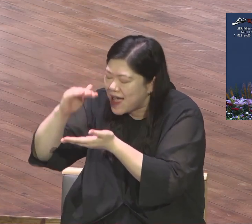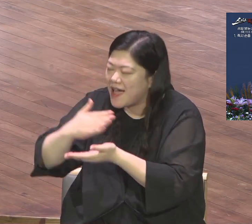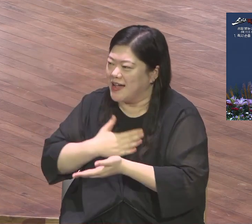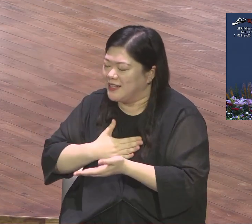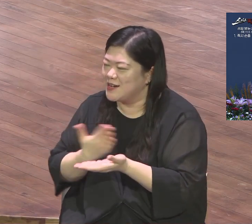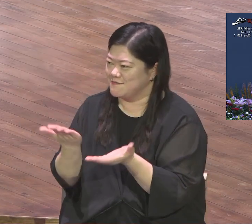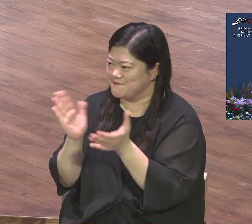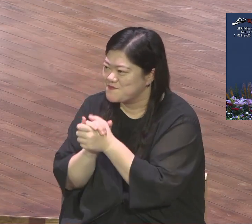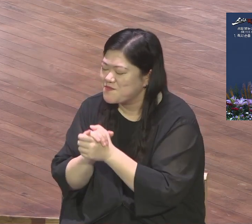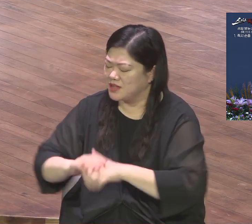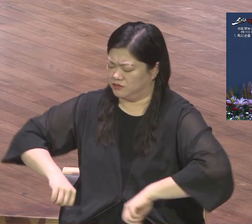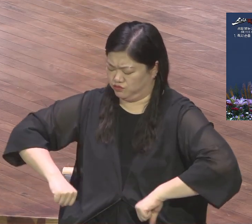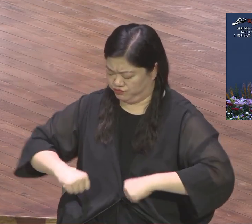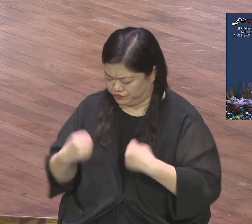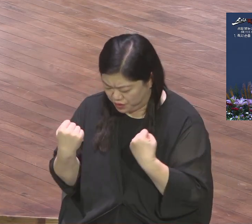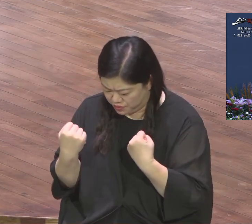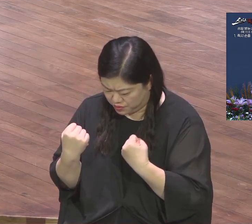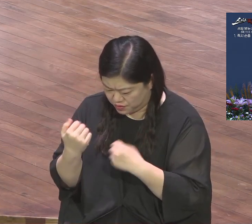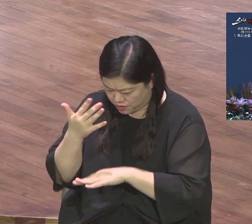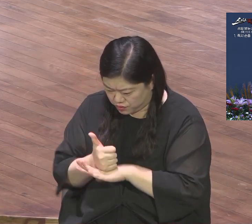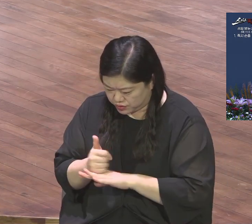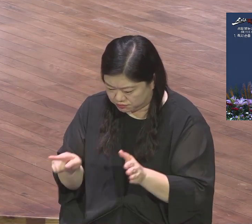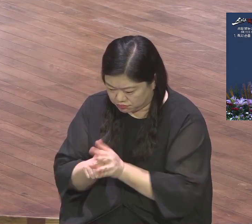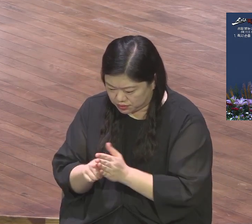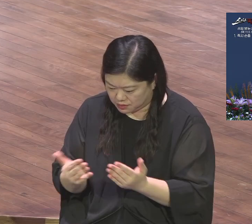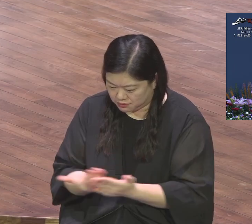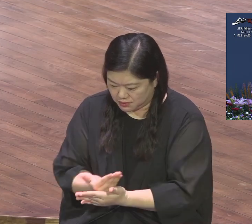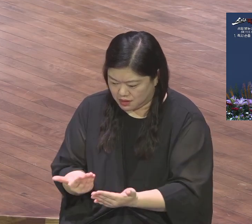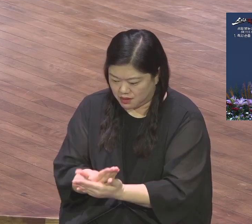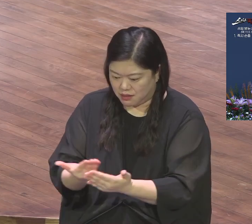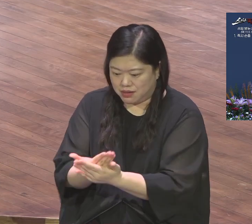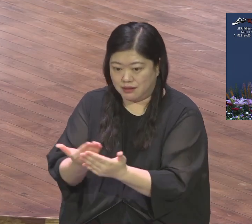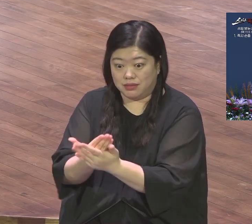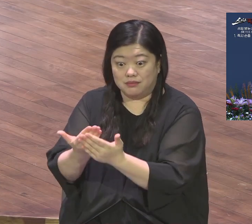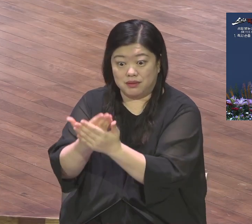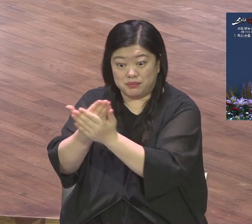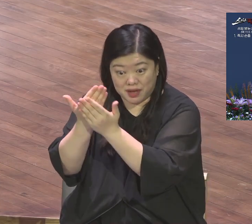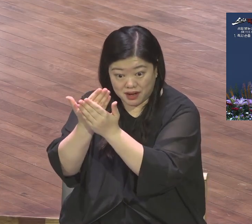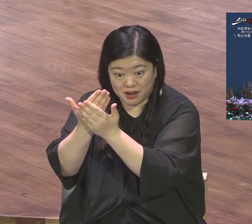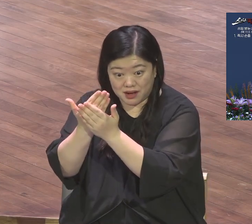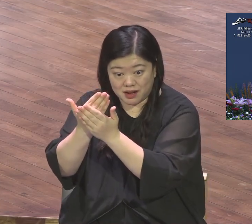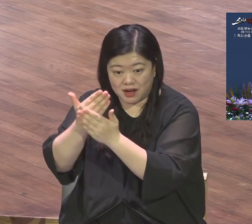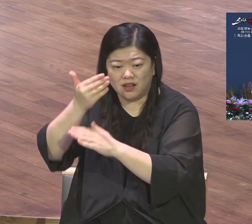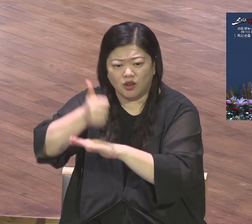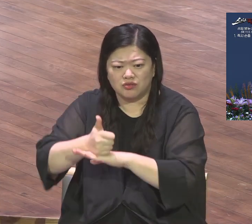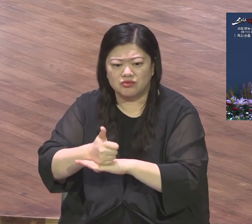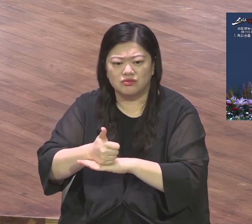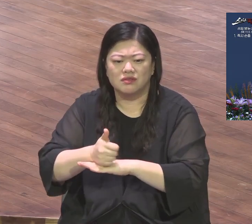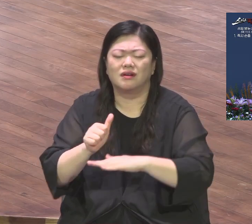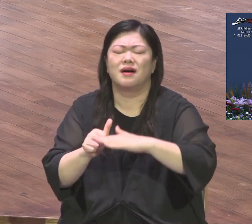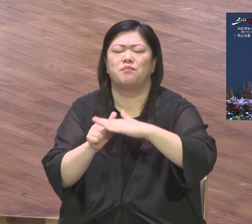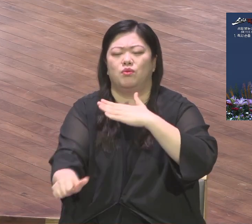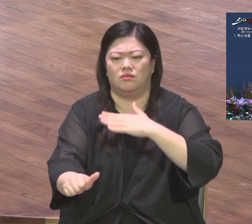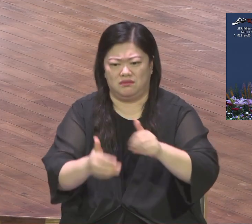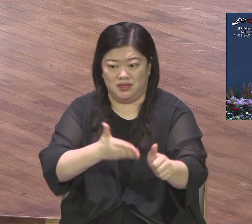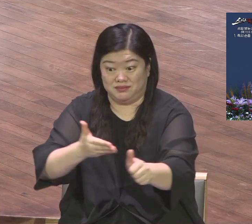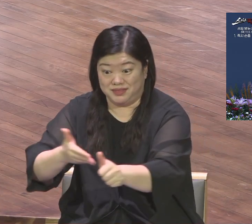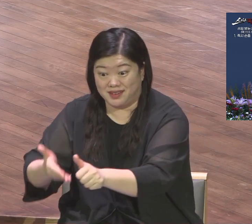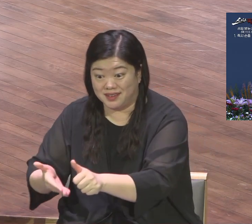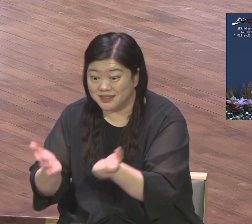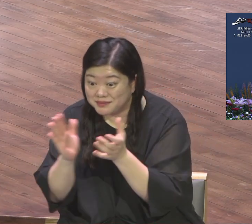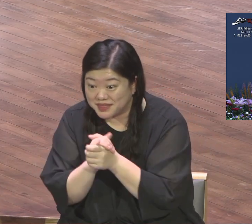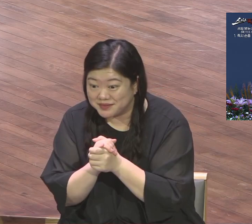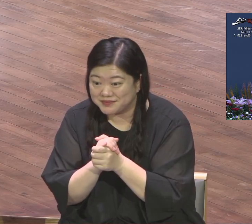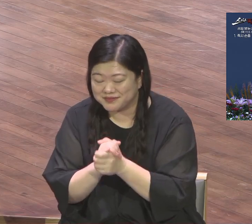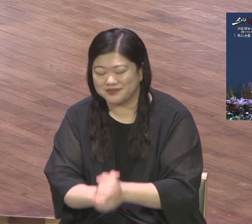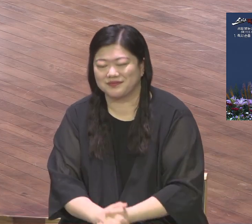순종하면서 변화와 성장을 체험하는 열매 맺는 순종의 대명사 다 되시기를 제모로